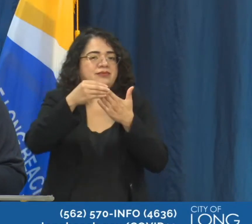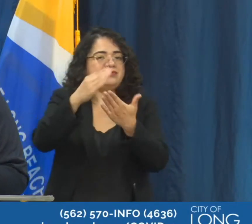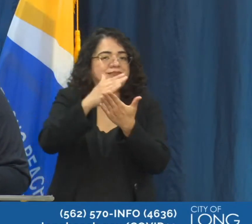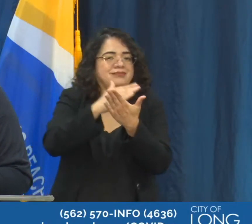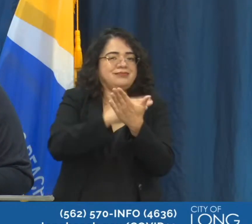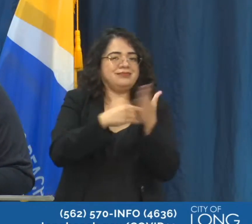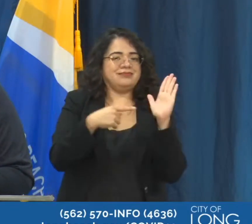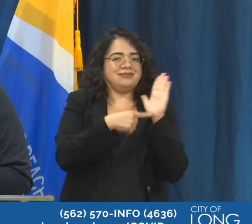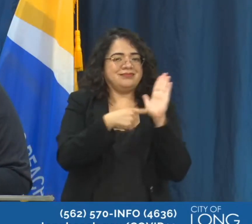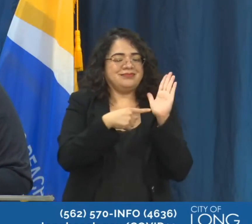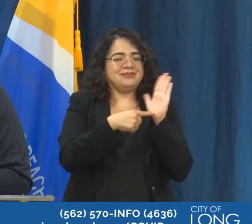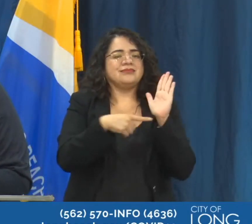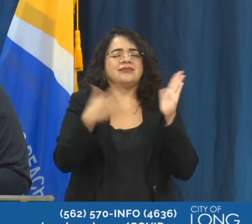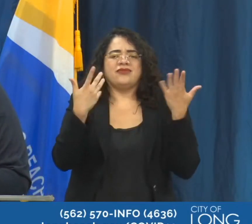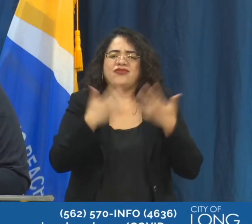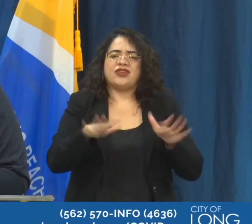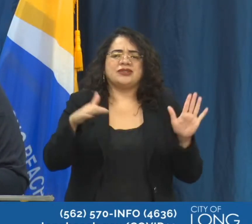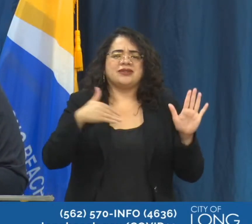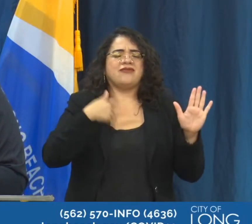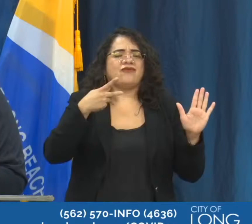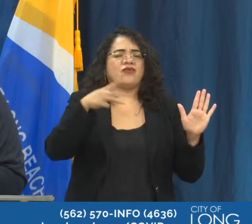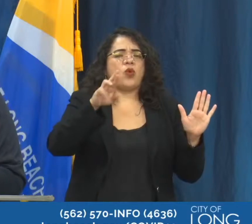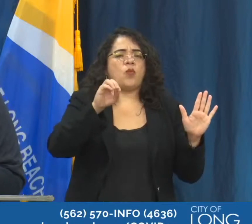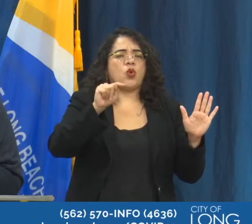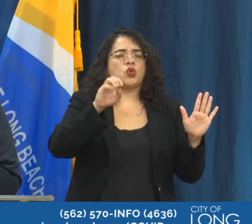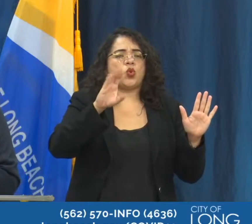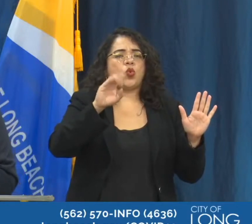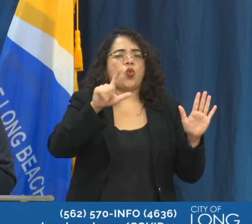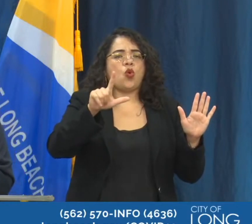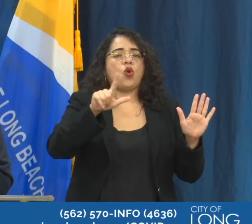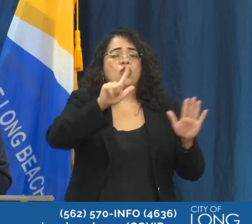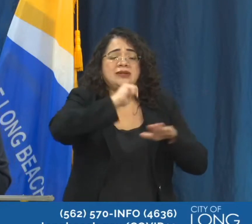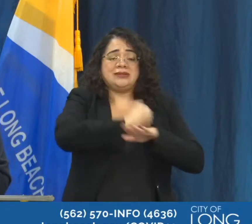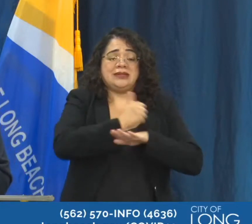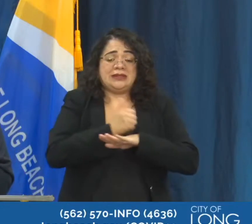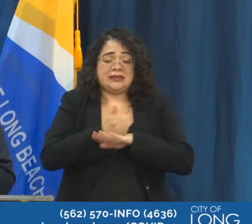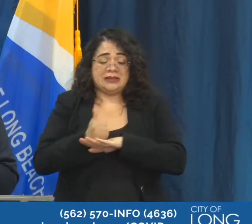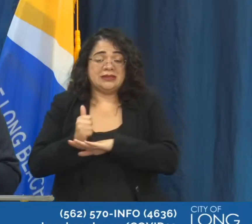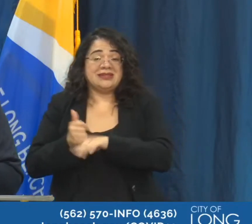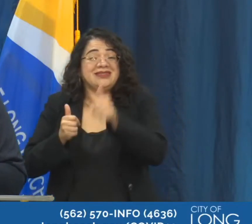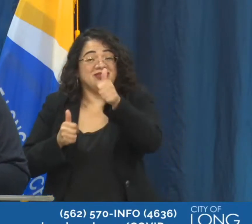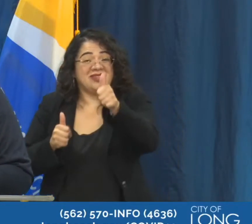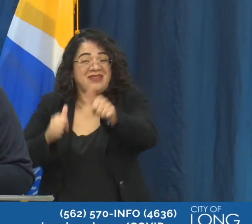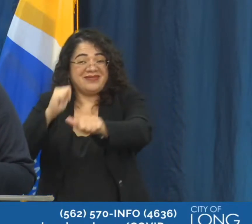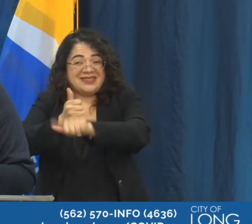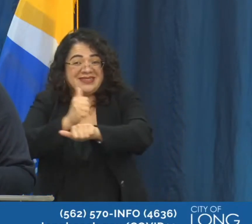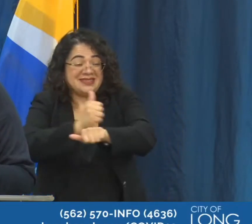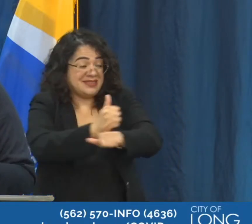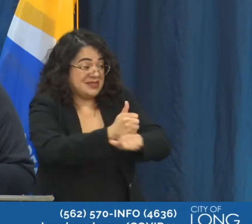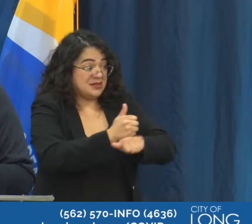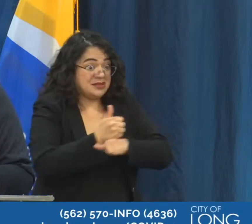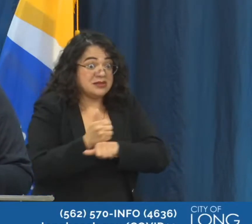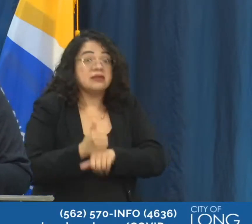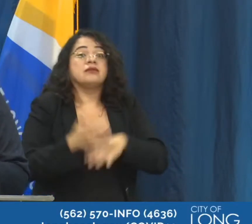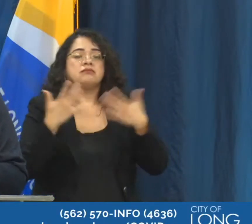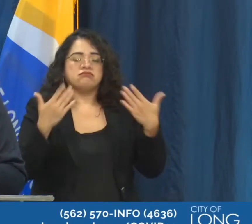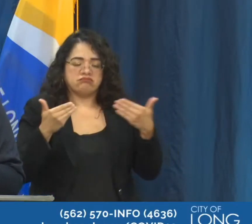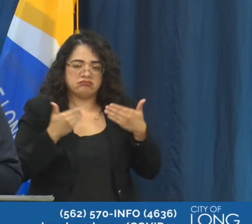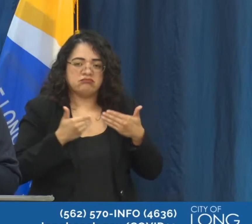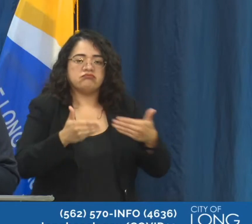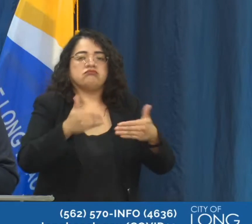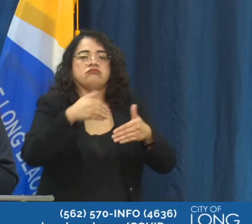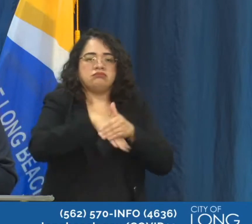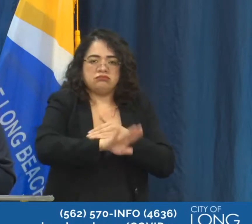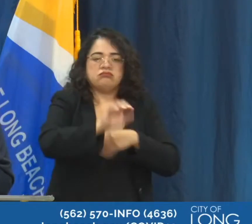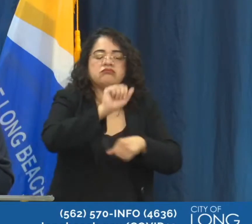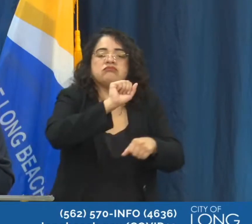pautas establecidas para garantizar que estén muy seguras al público que es no no más para el público pero también los negocios y sus